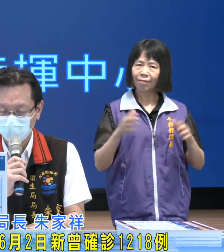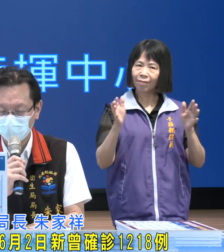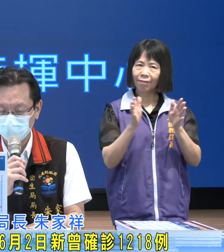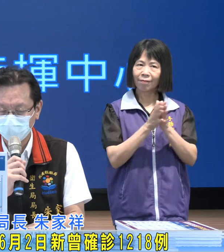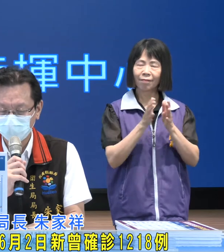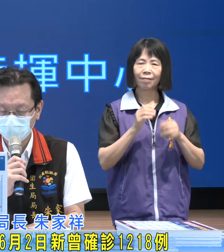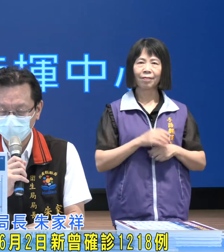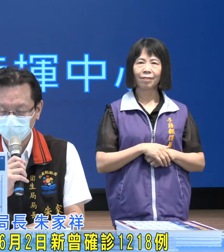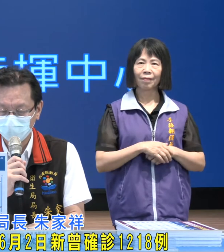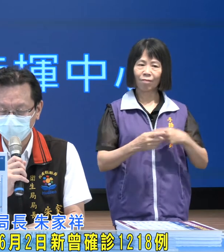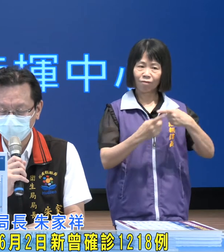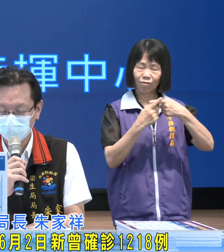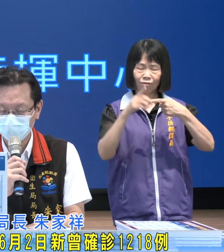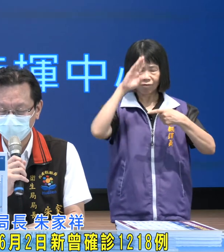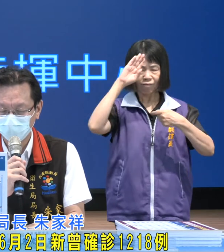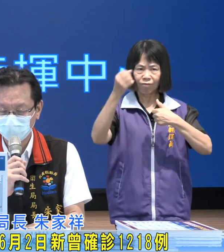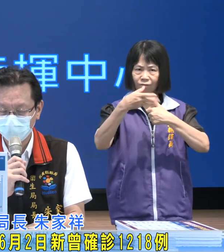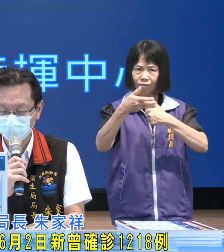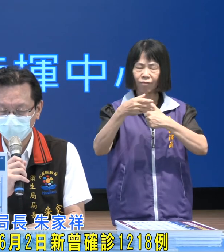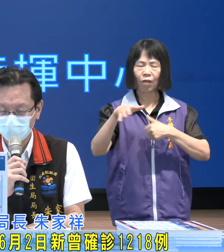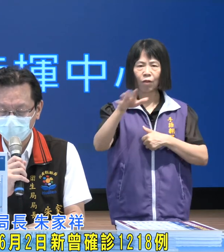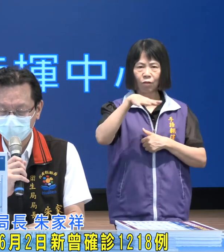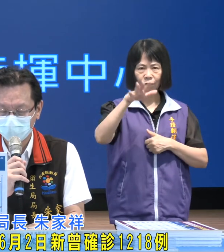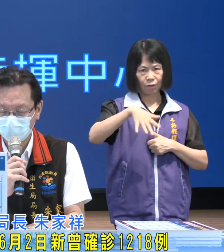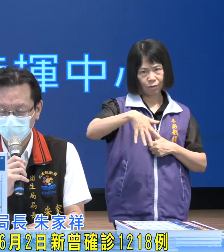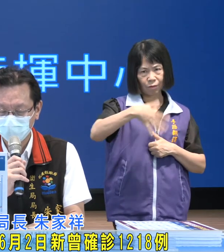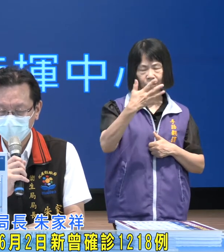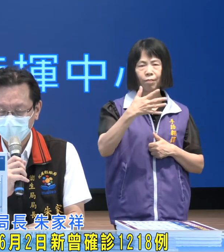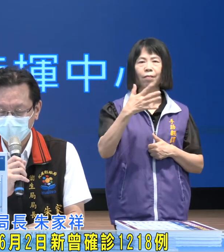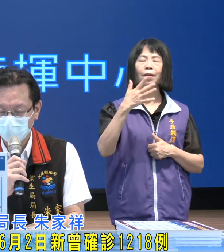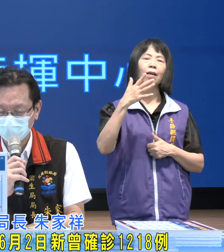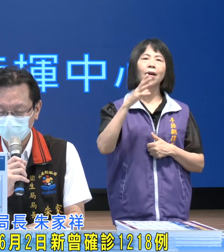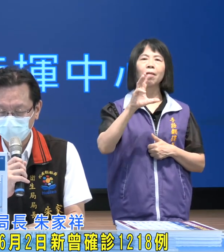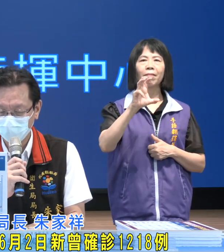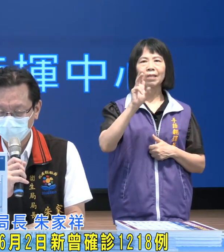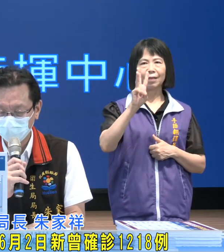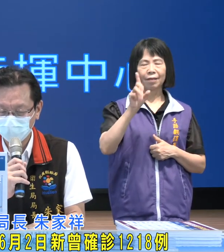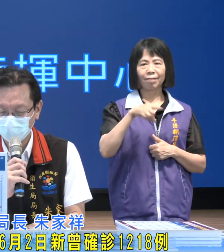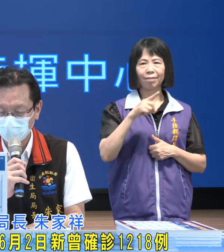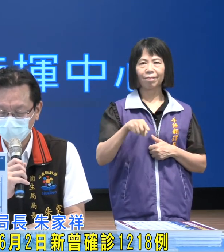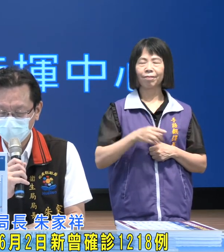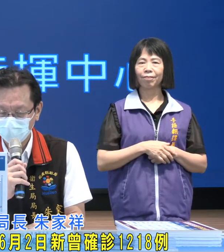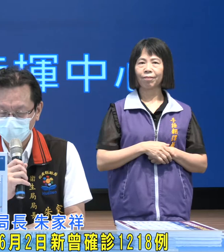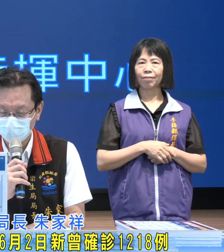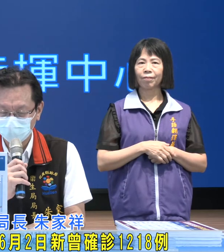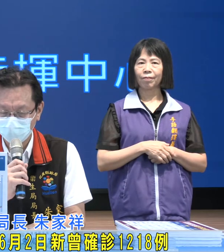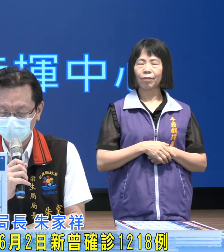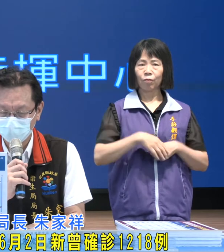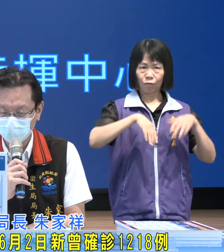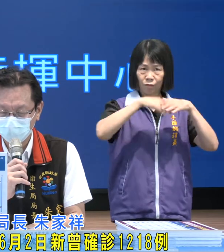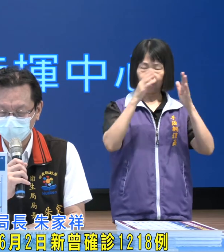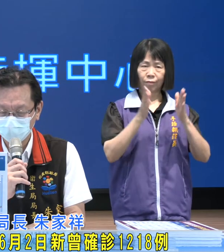共的确诊的人数是5583人占我们整个